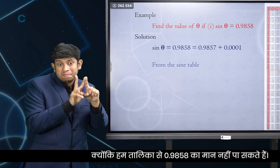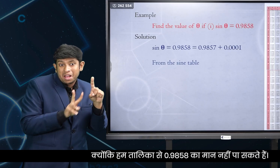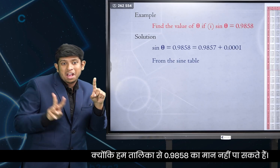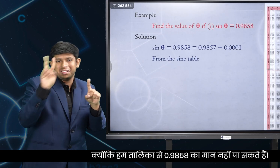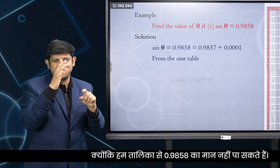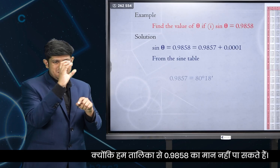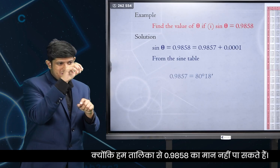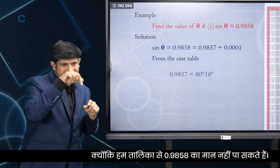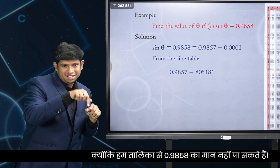क्योंकि हम तालिका से